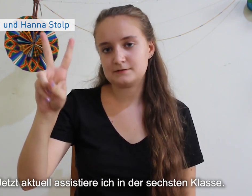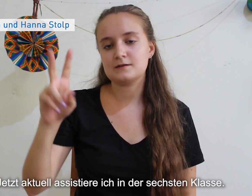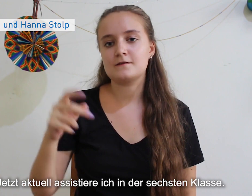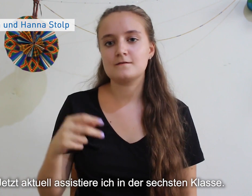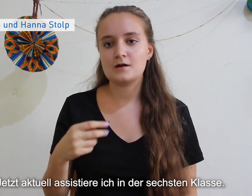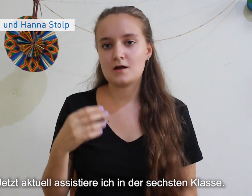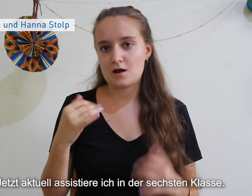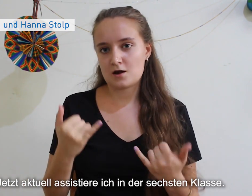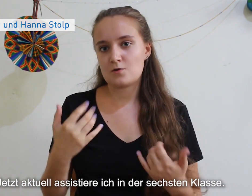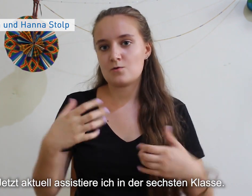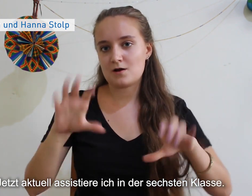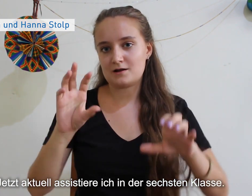Klasse.